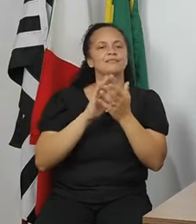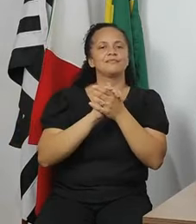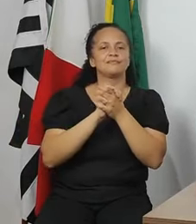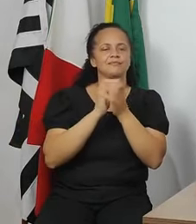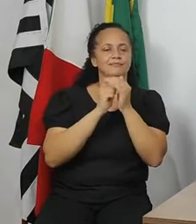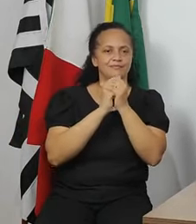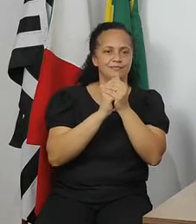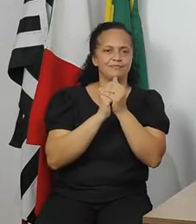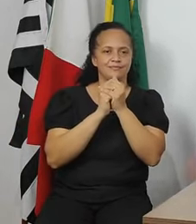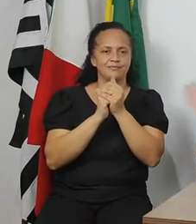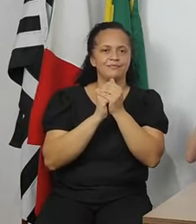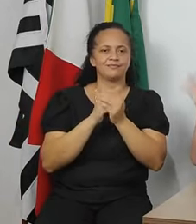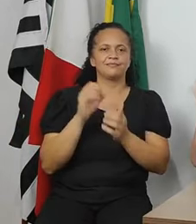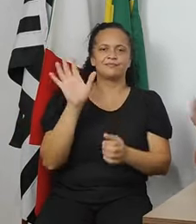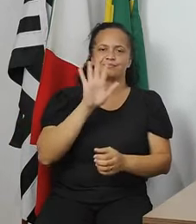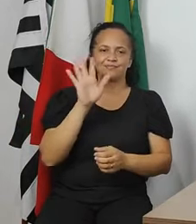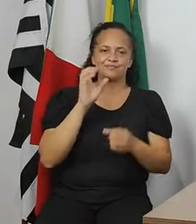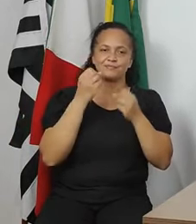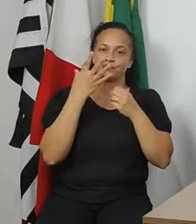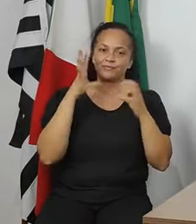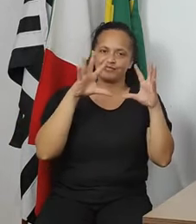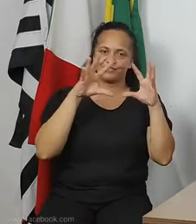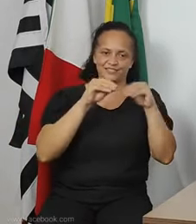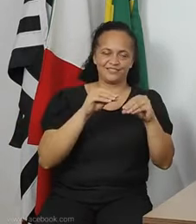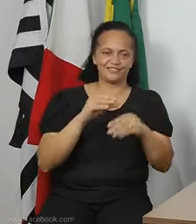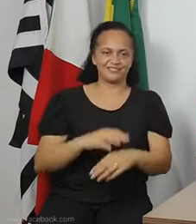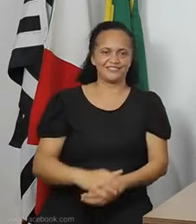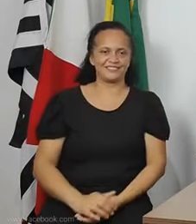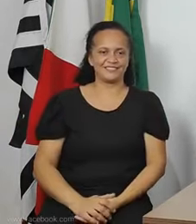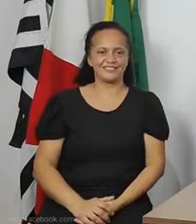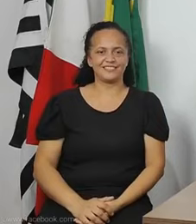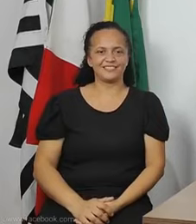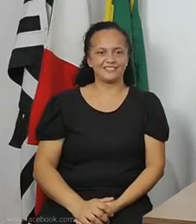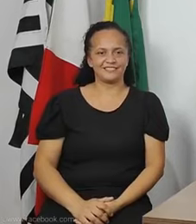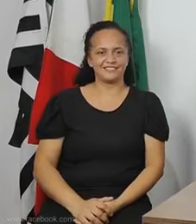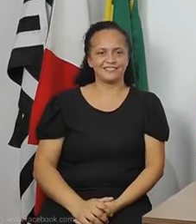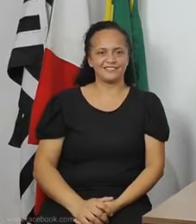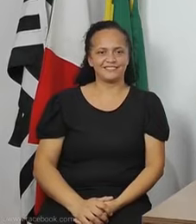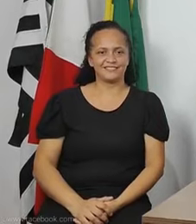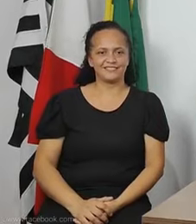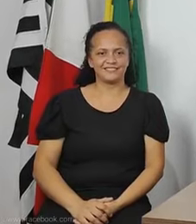Amém. Então, uma boa noite para todo mundo. Boa noite, pessoal.